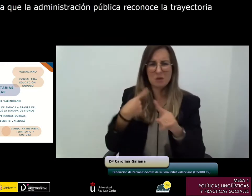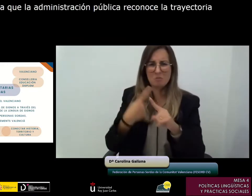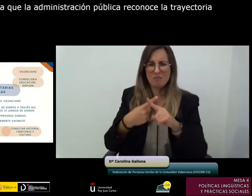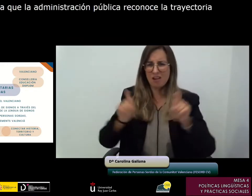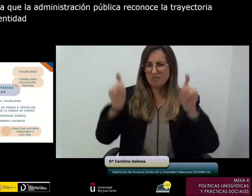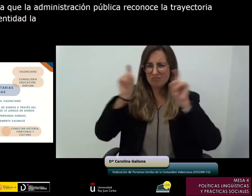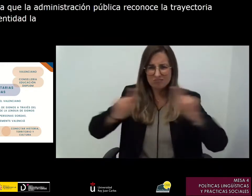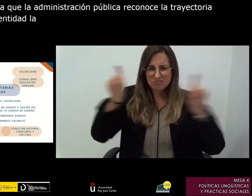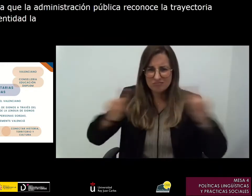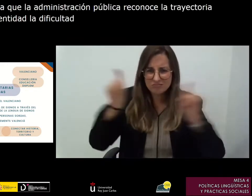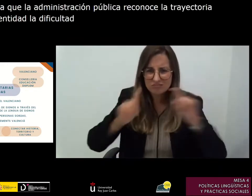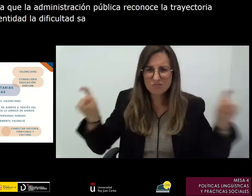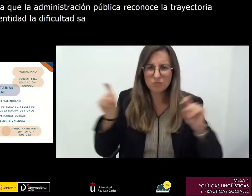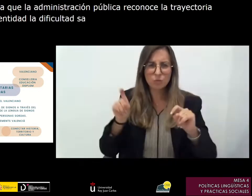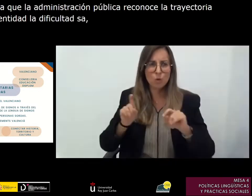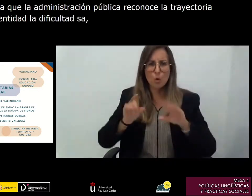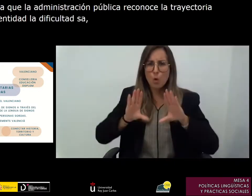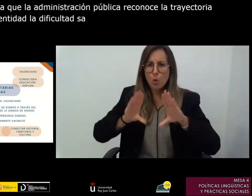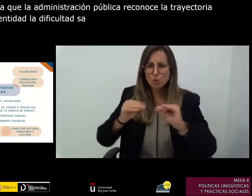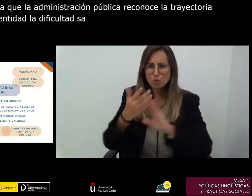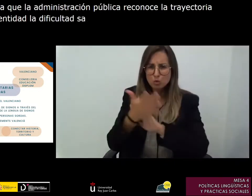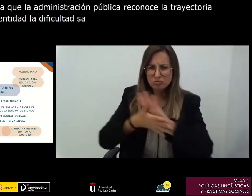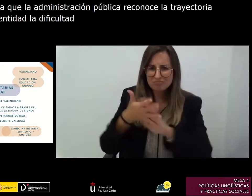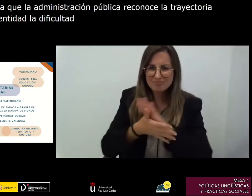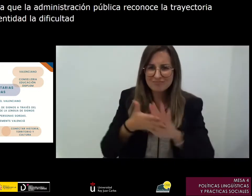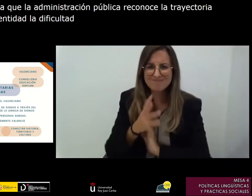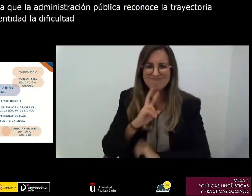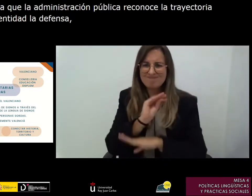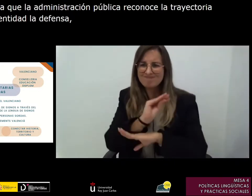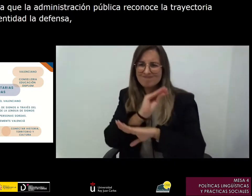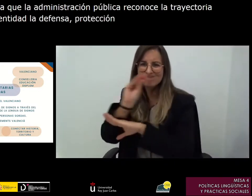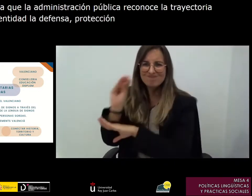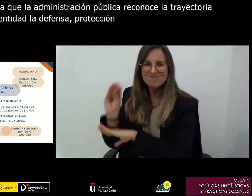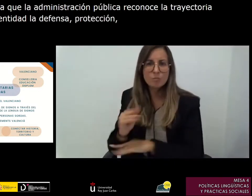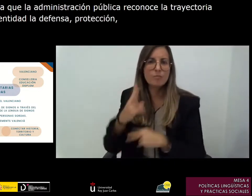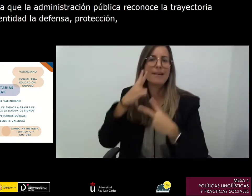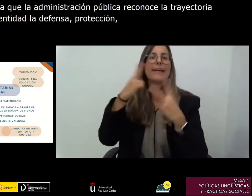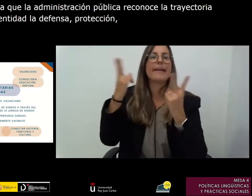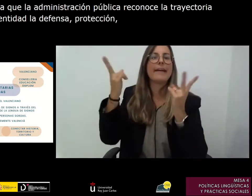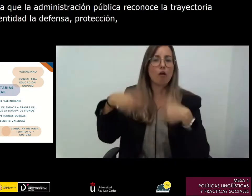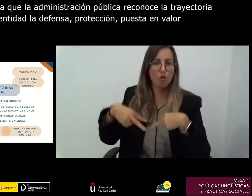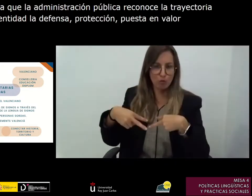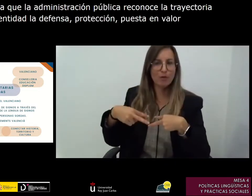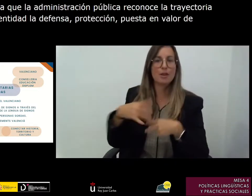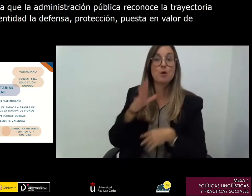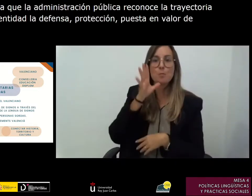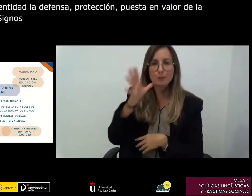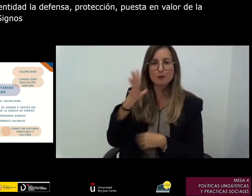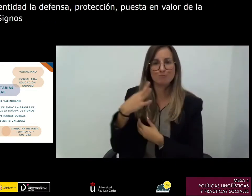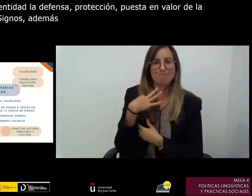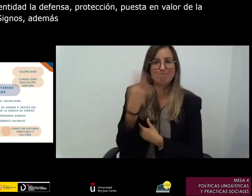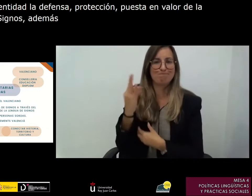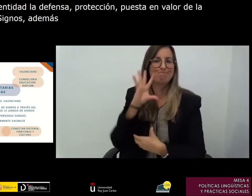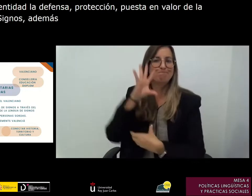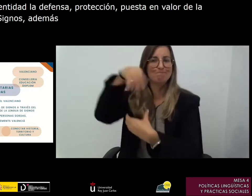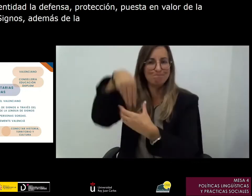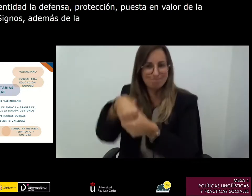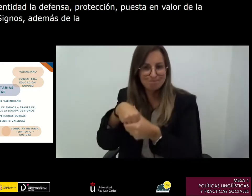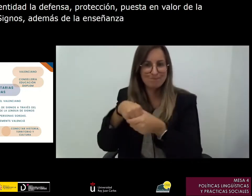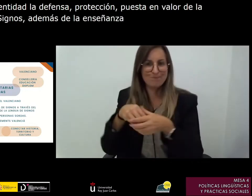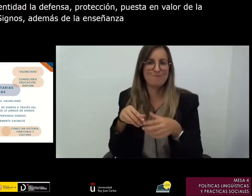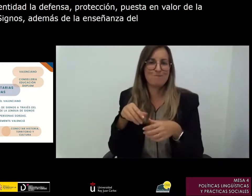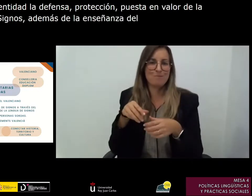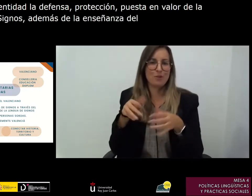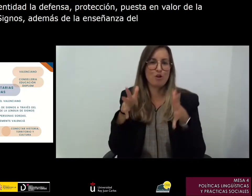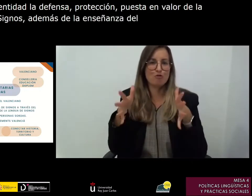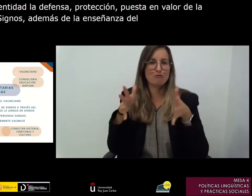en valor de la lengua de signos, además de la enseñanza de esta lengua y del uso de la protección. El hecho de que la